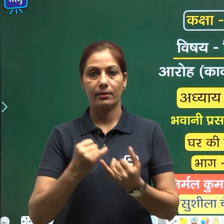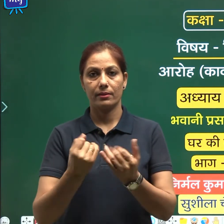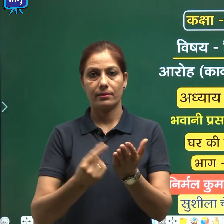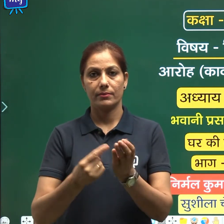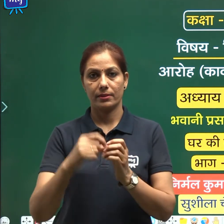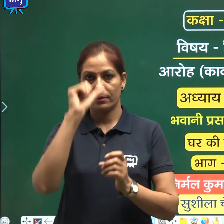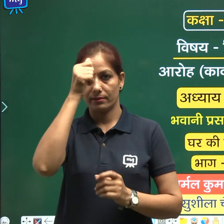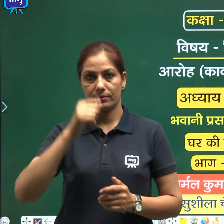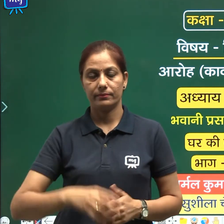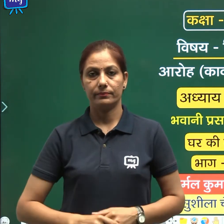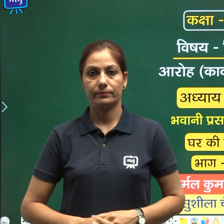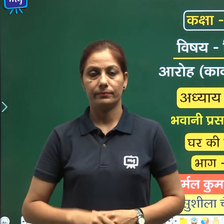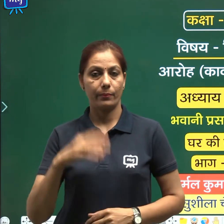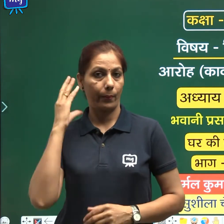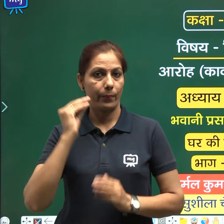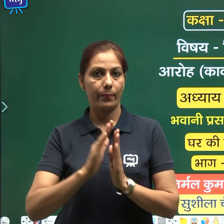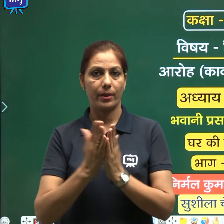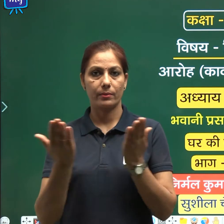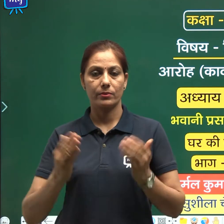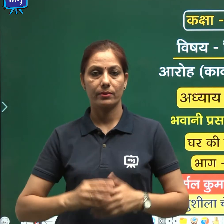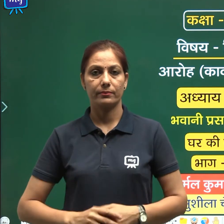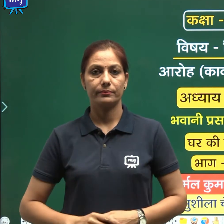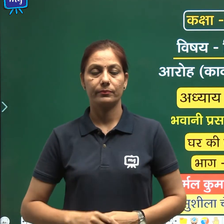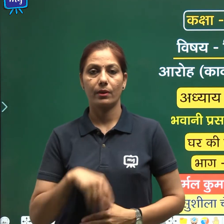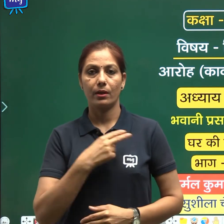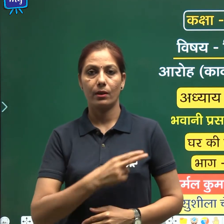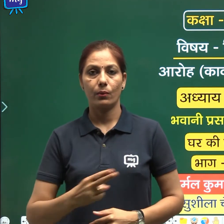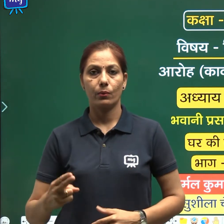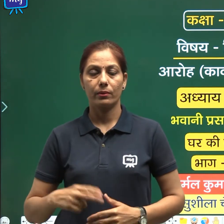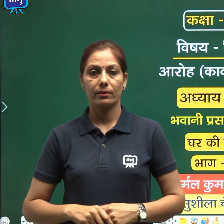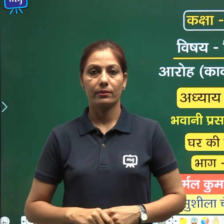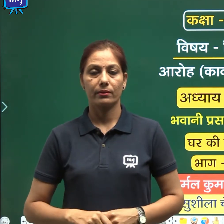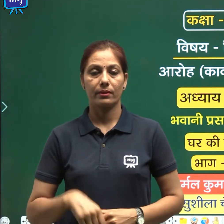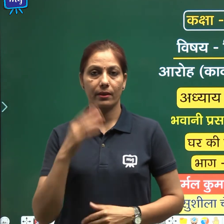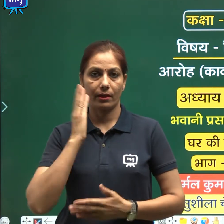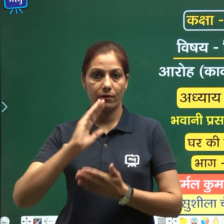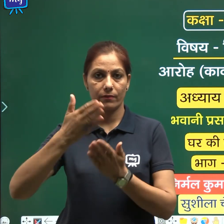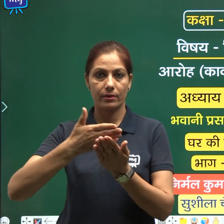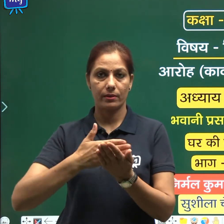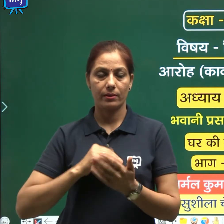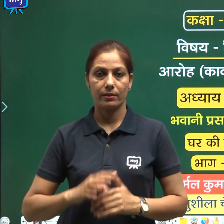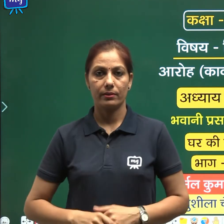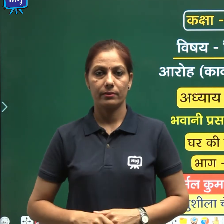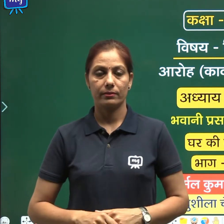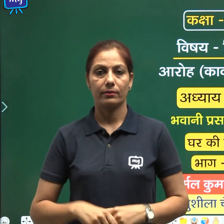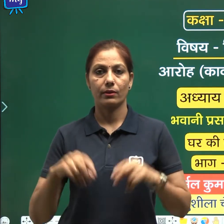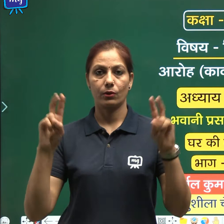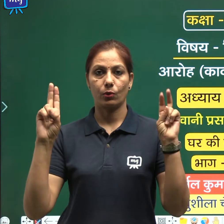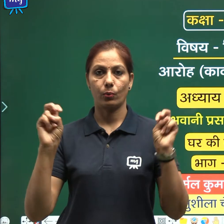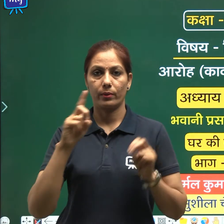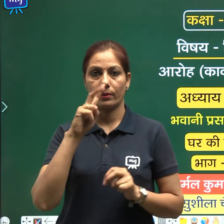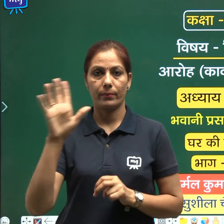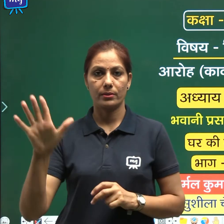की पाठ्य पुस्तक आरोह के काव्यखंड के अध्याय 15